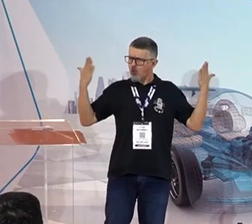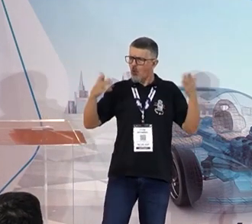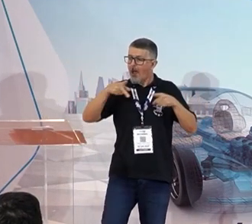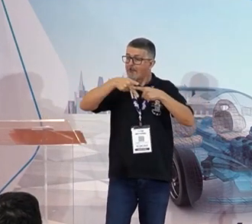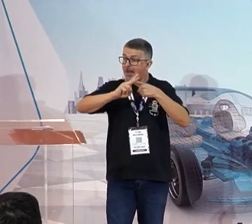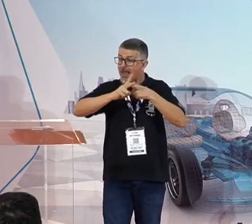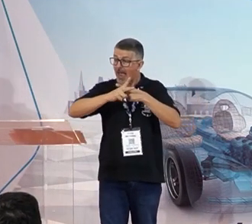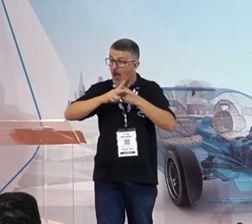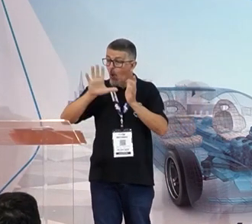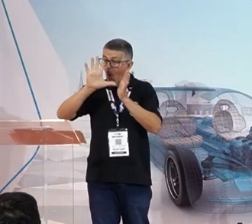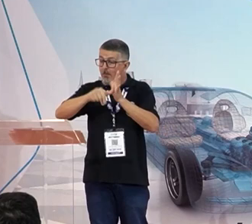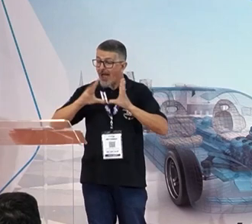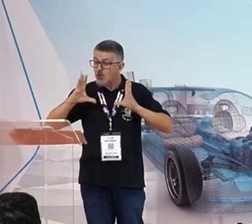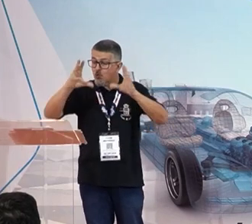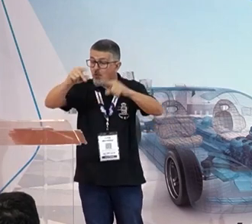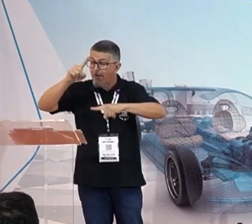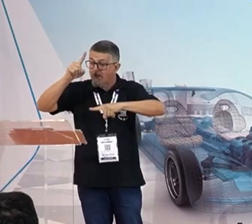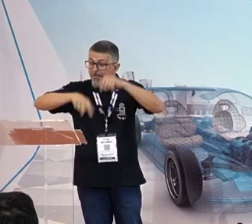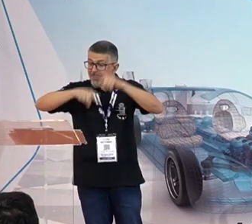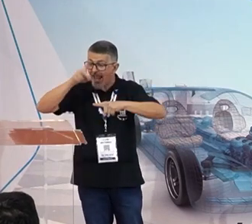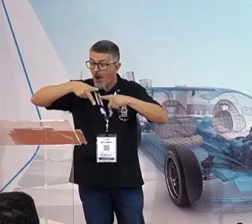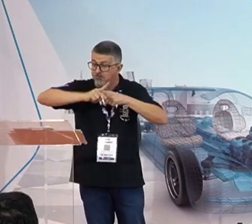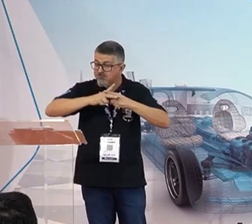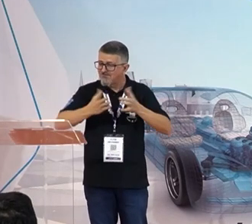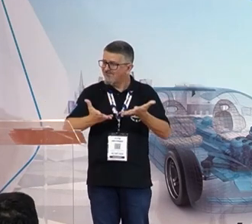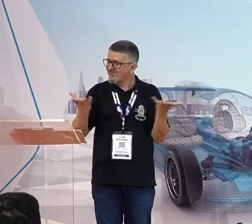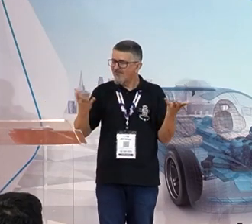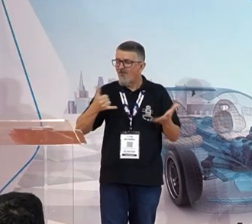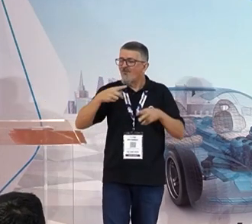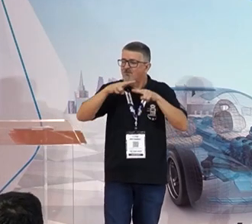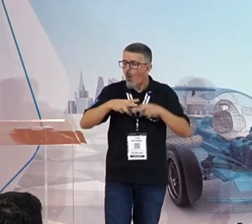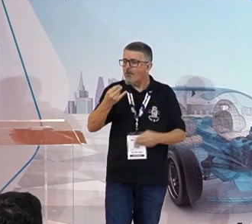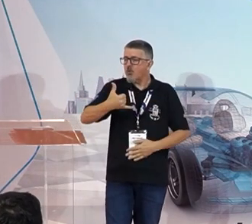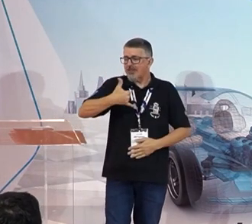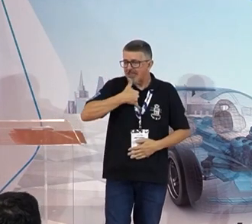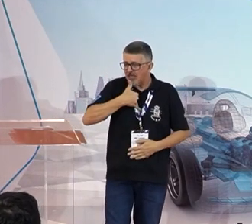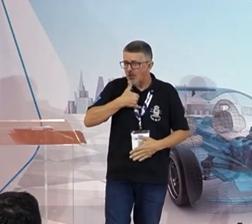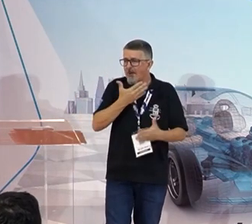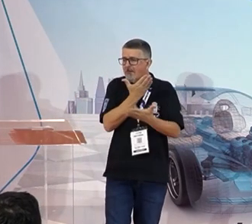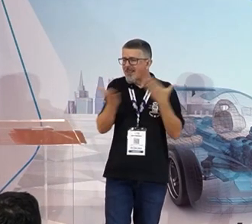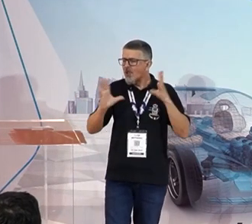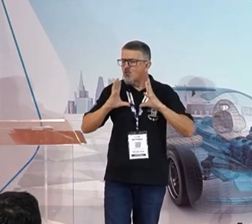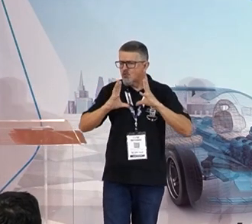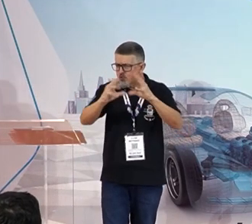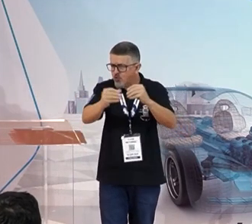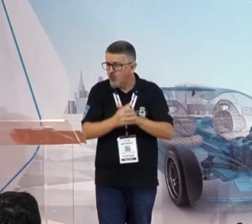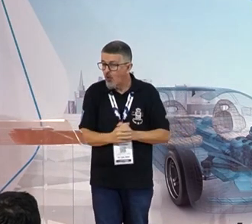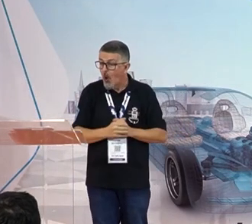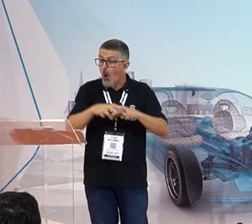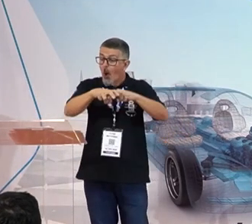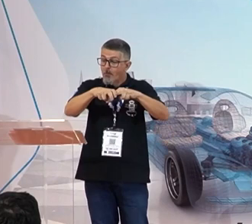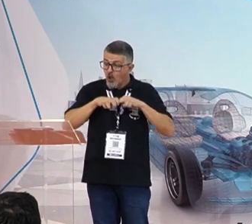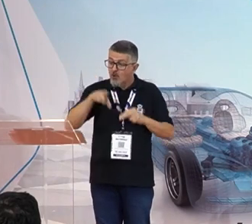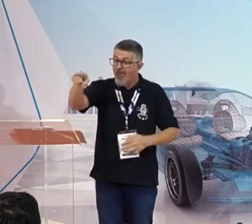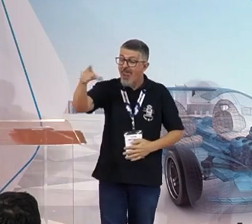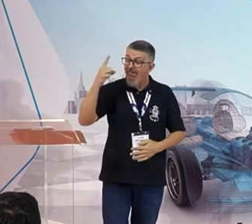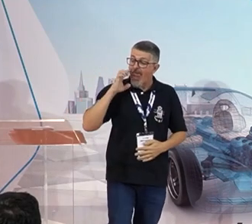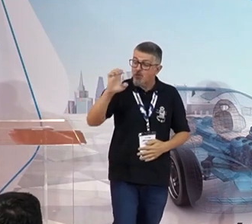notou que a mecânica tinha sido roubada. E eles perderam... Eles ficaram muito tristes porque eles perderam tudo,